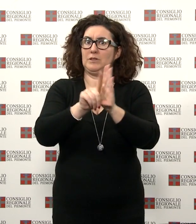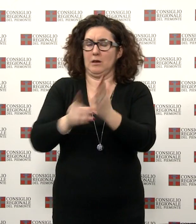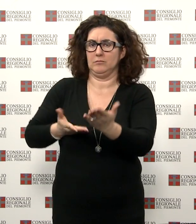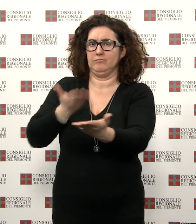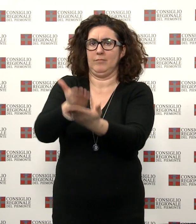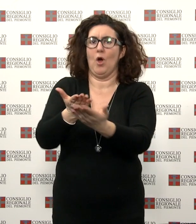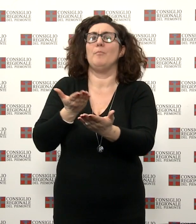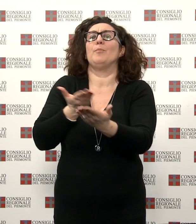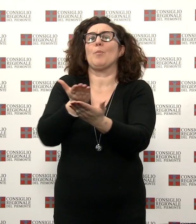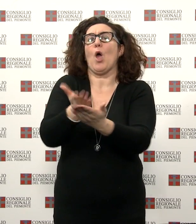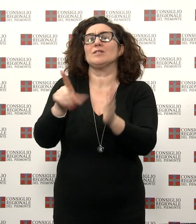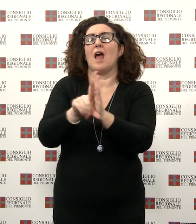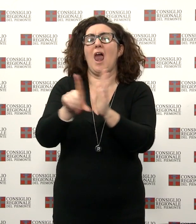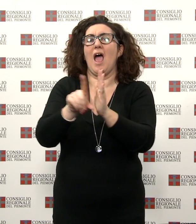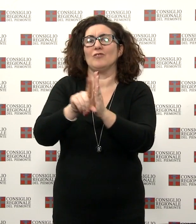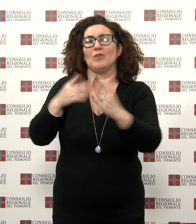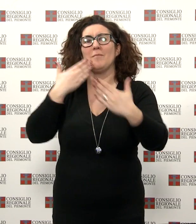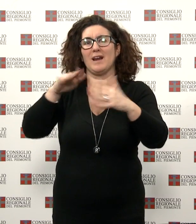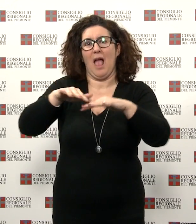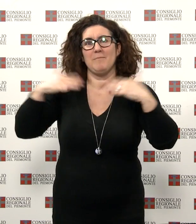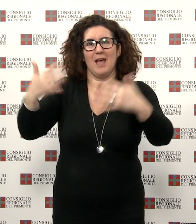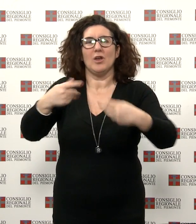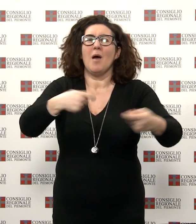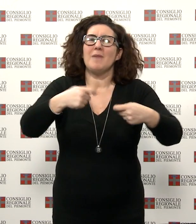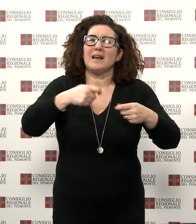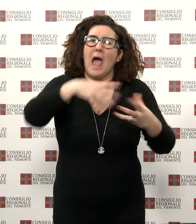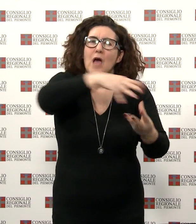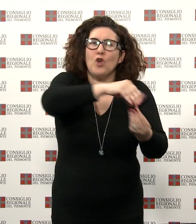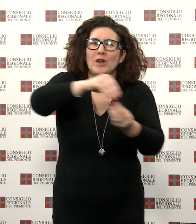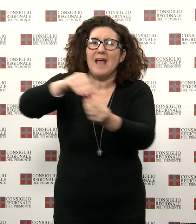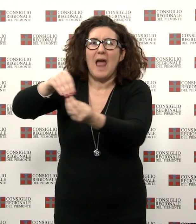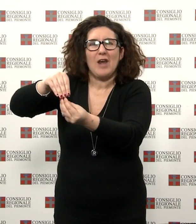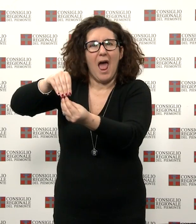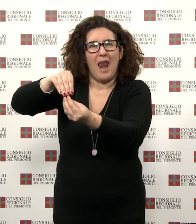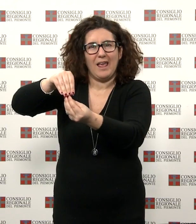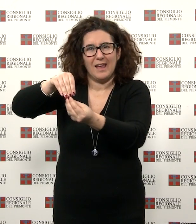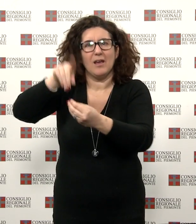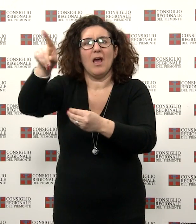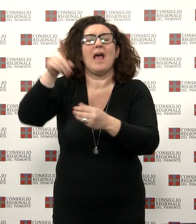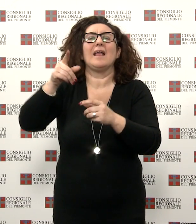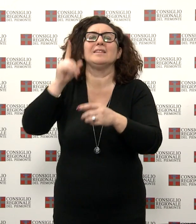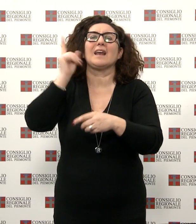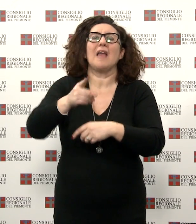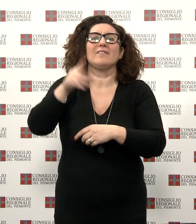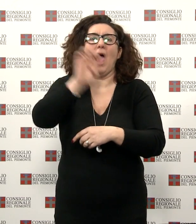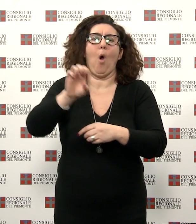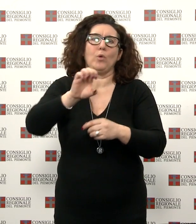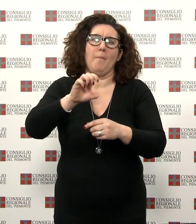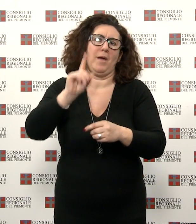Parlamento per escludere i mercati rionali dall'applicazione della direttiva europea cosiddetta Bolkestein. In